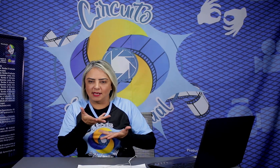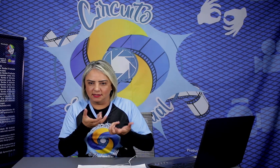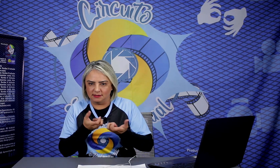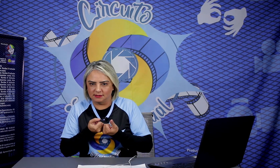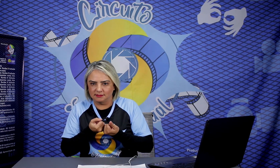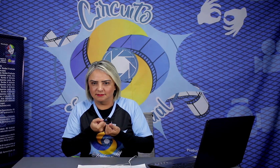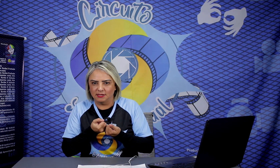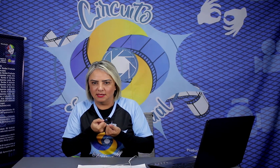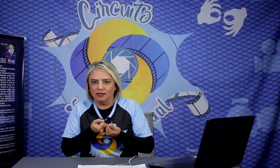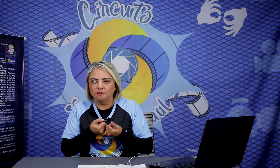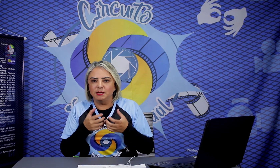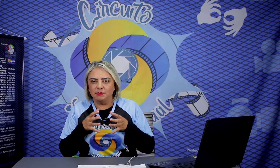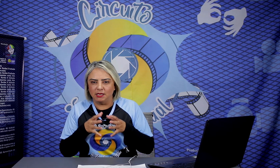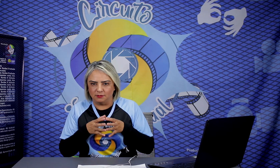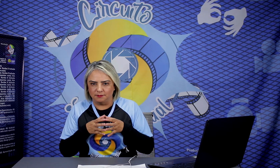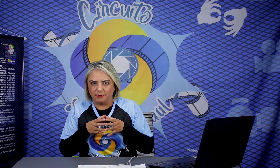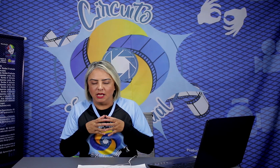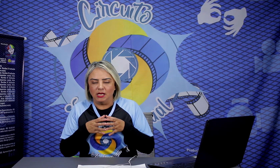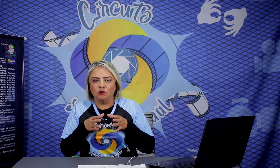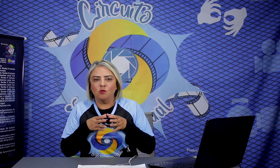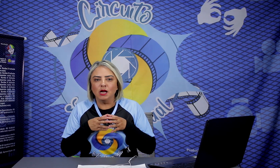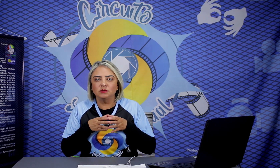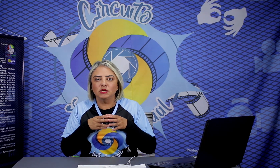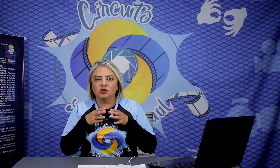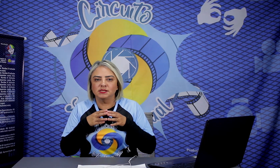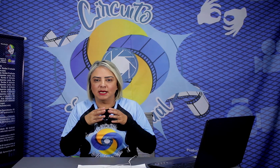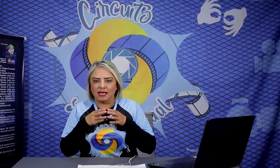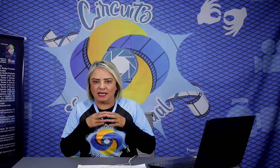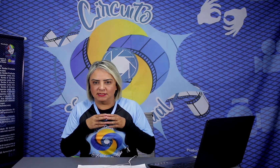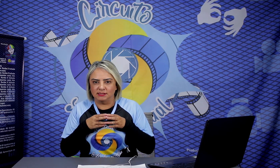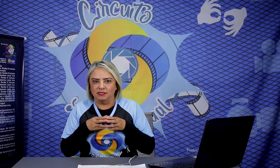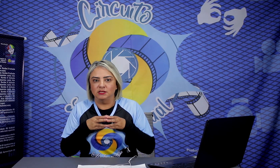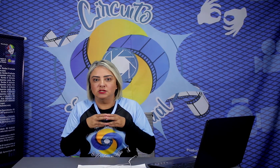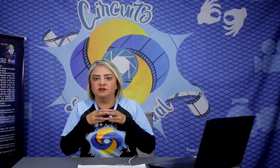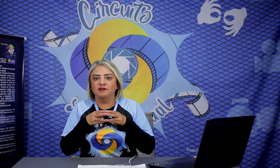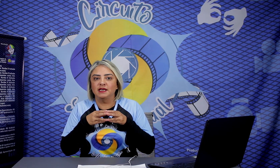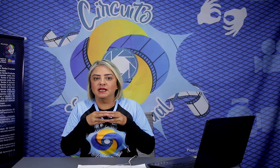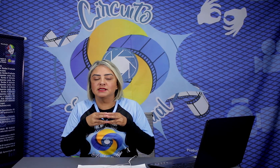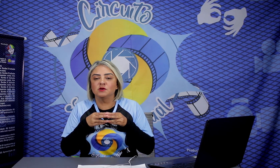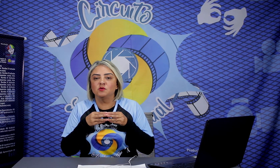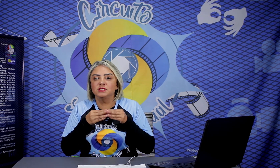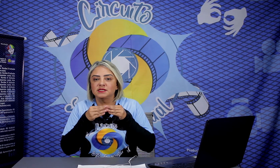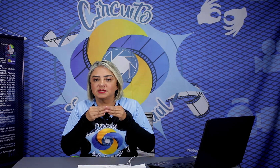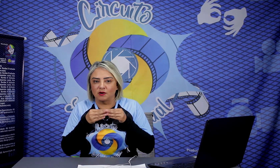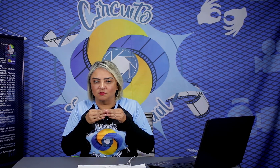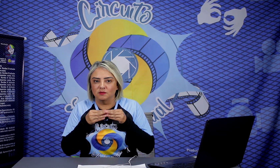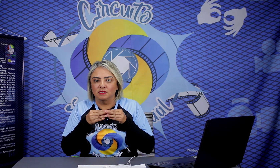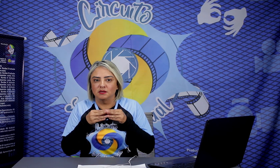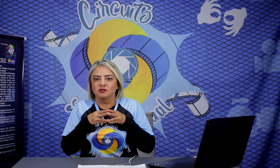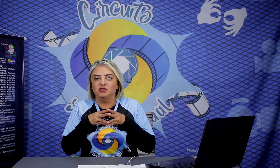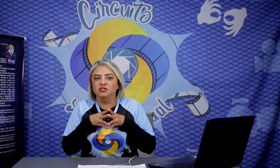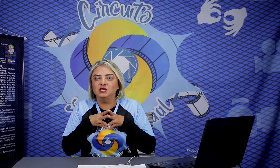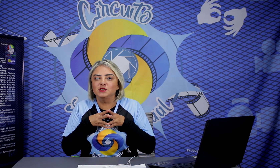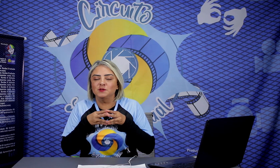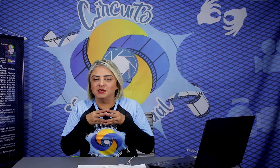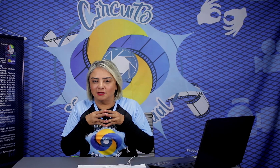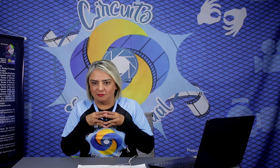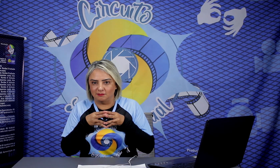colegas. Primeiro, enquanto a nossa classe estiver nessa condição de desunião,